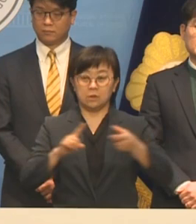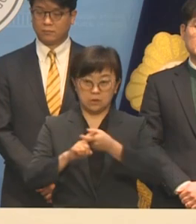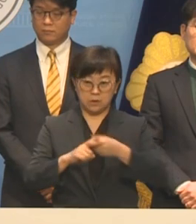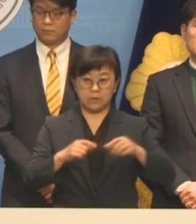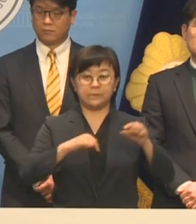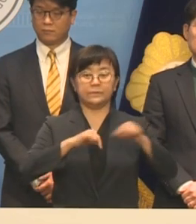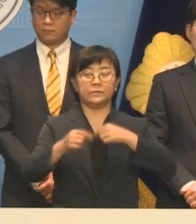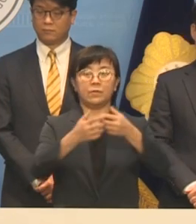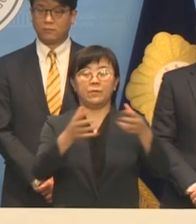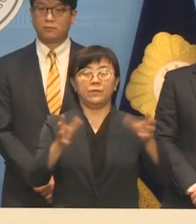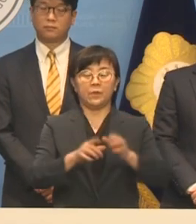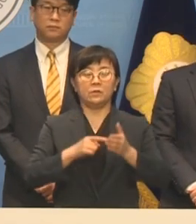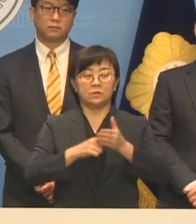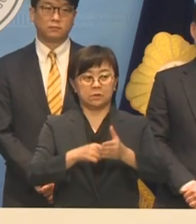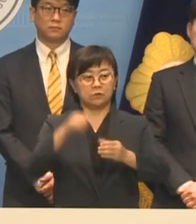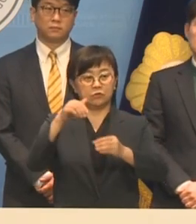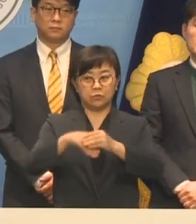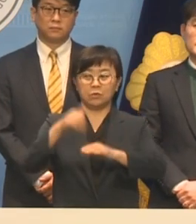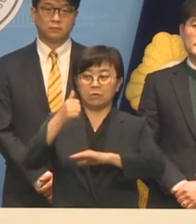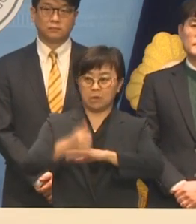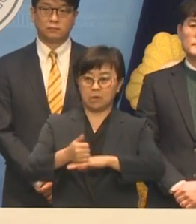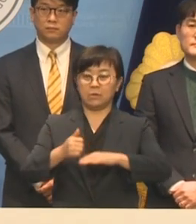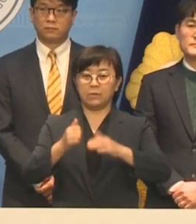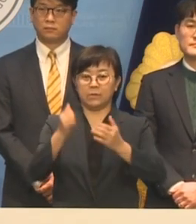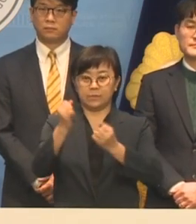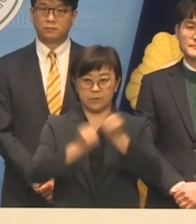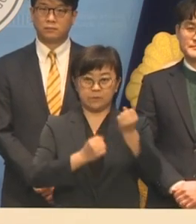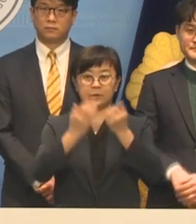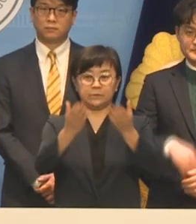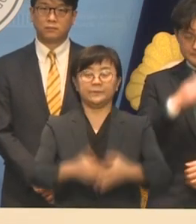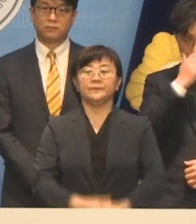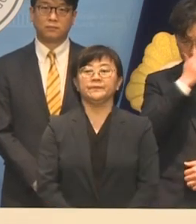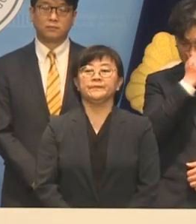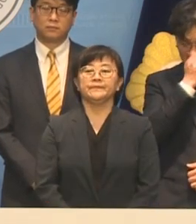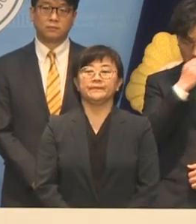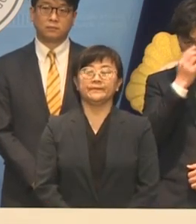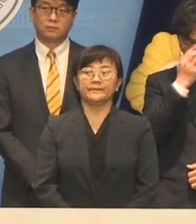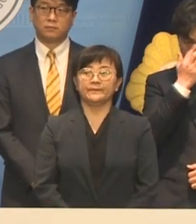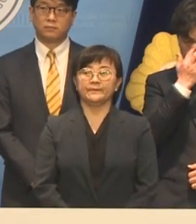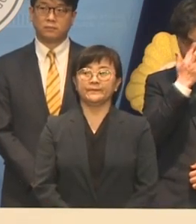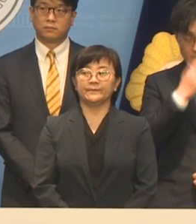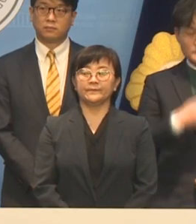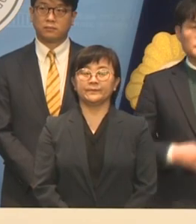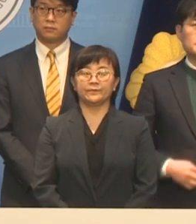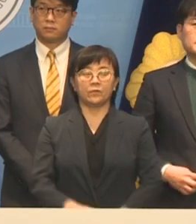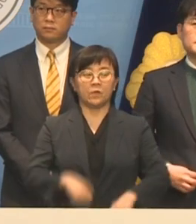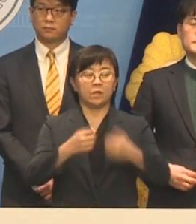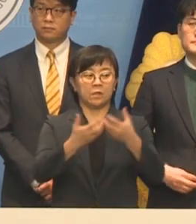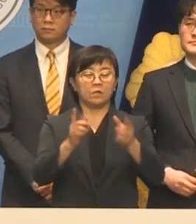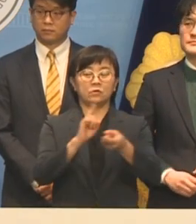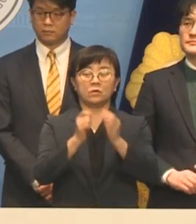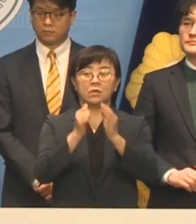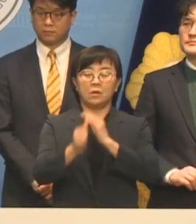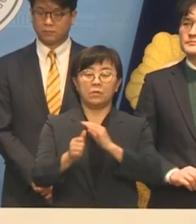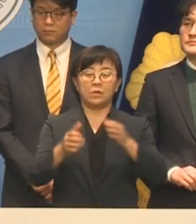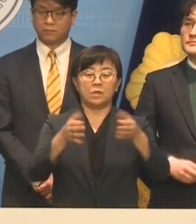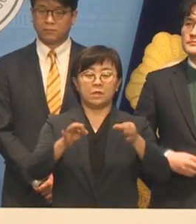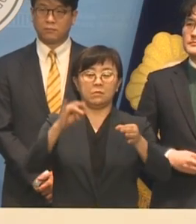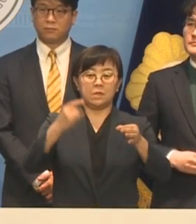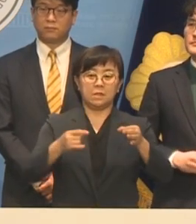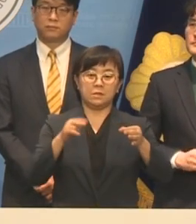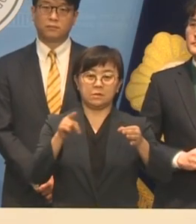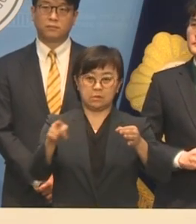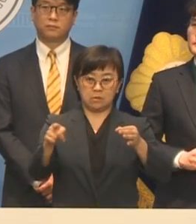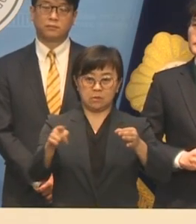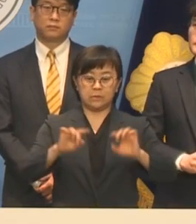추진과 그 투표 관련된 기자회견 진행하도록 하겠습니다. 정의당 수석대변인 김희서입니다. 오늘 참석자